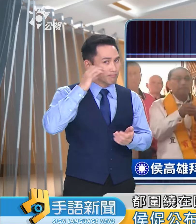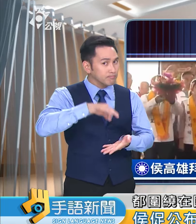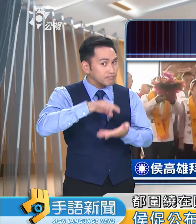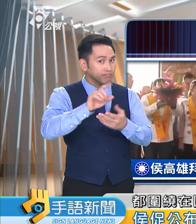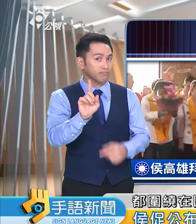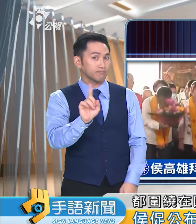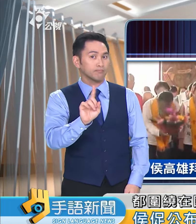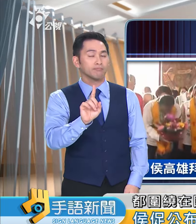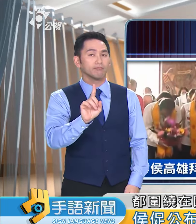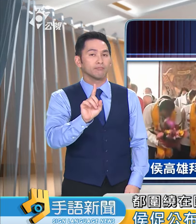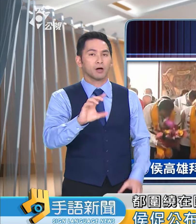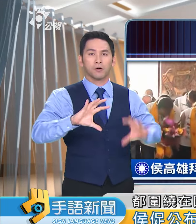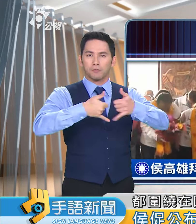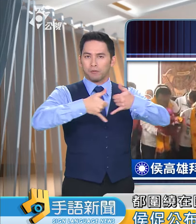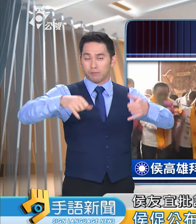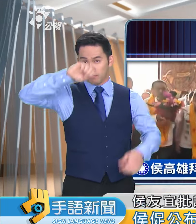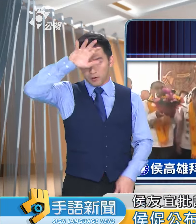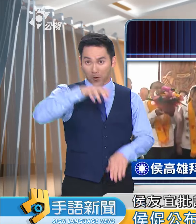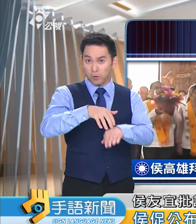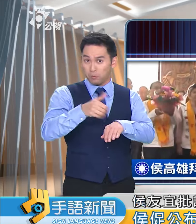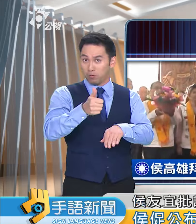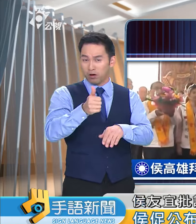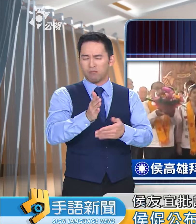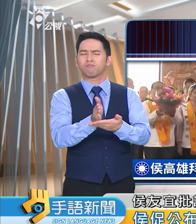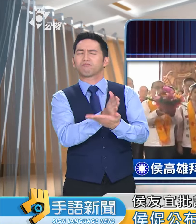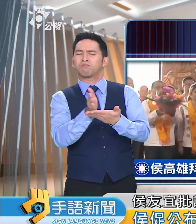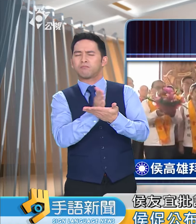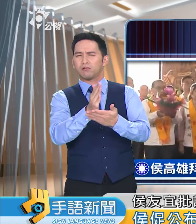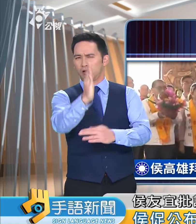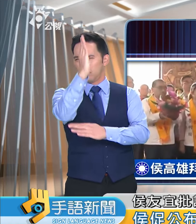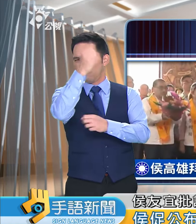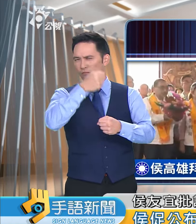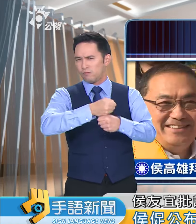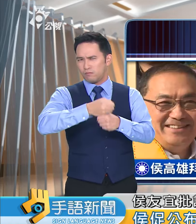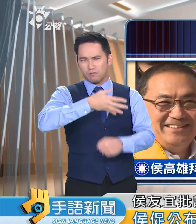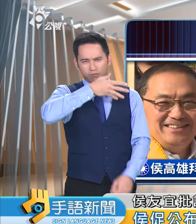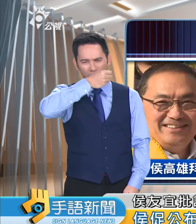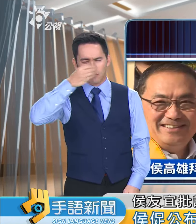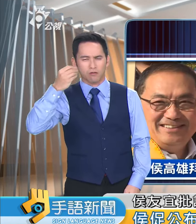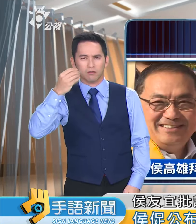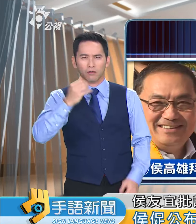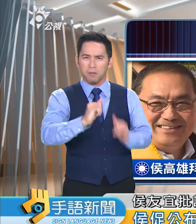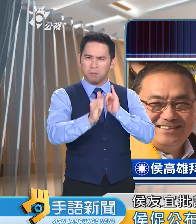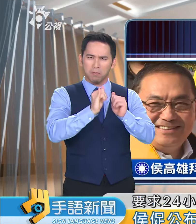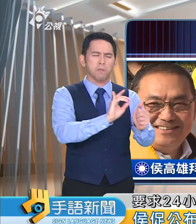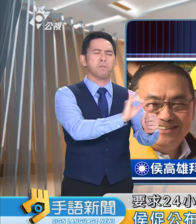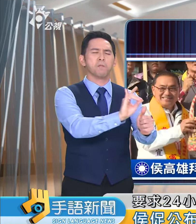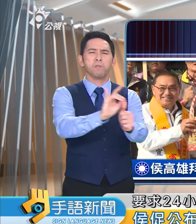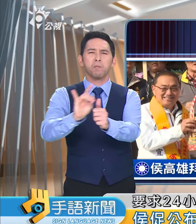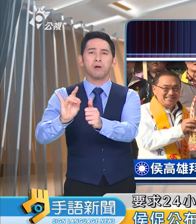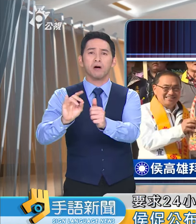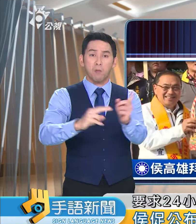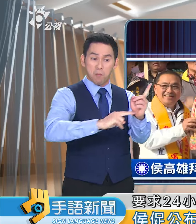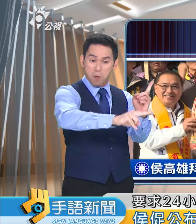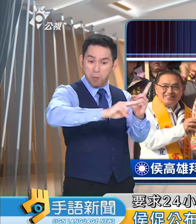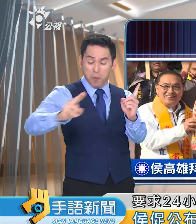报。侯友宜批评政府草率欺骗，要求24小时之内公